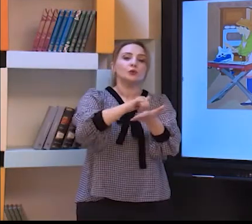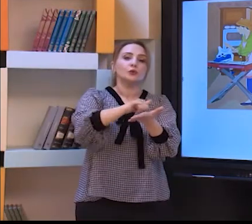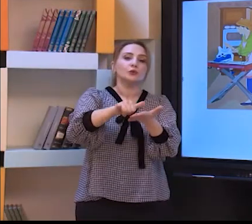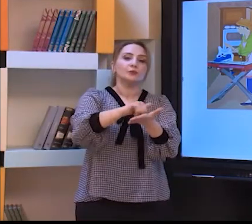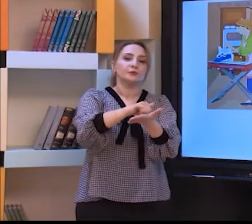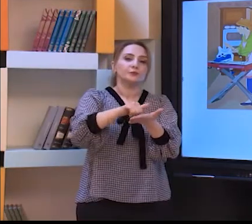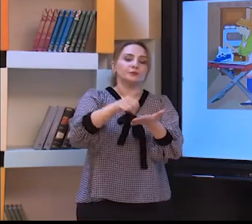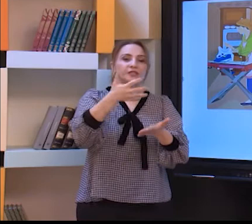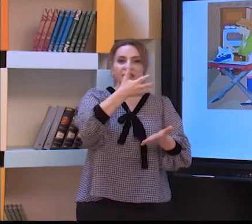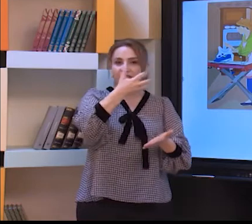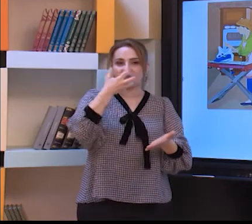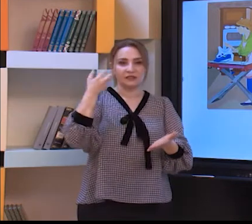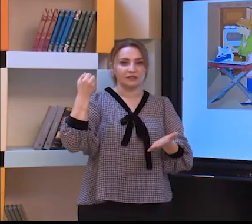Ütü, istidi,